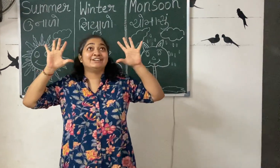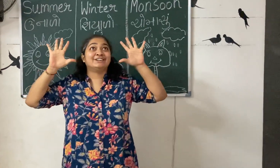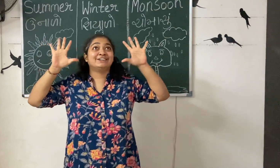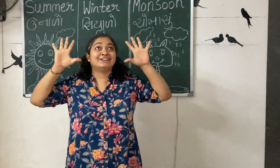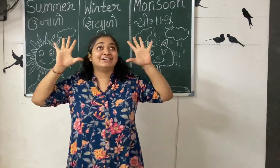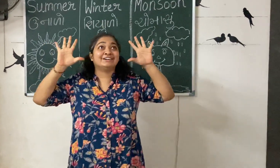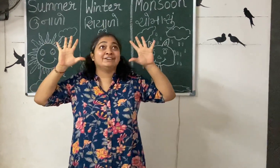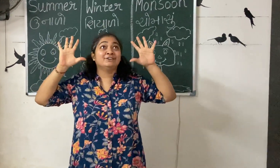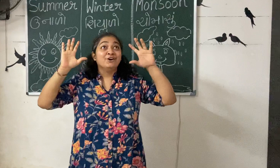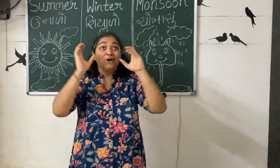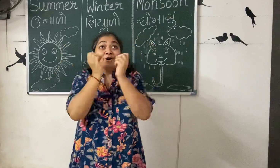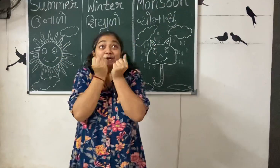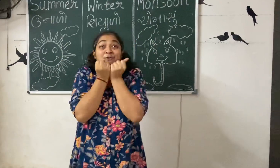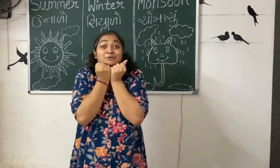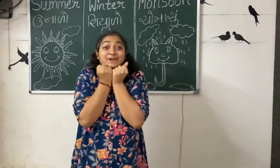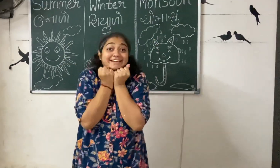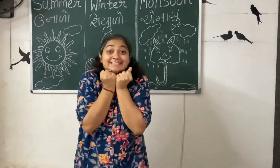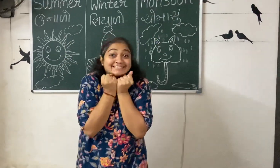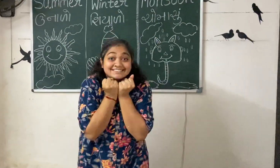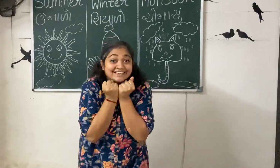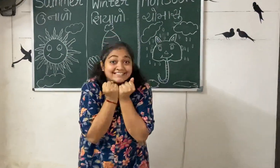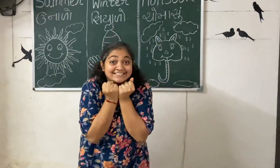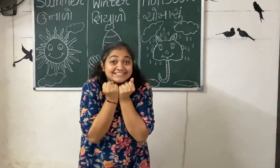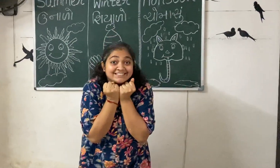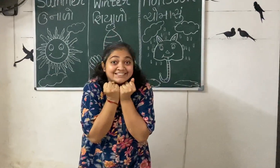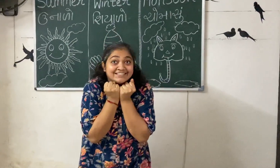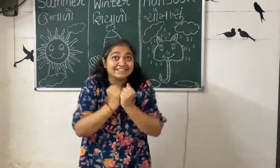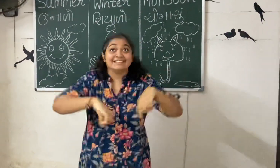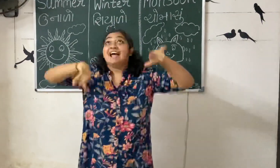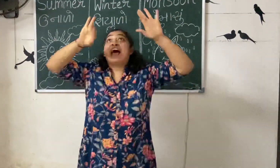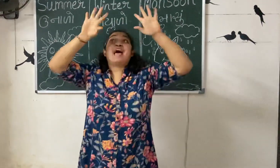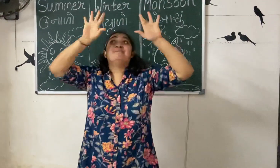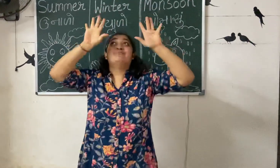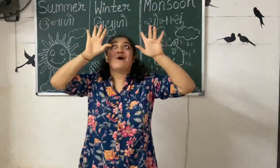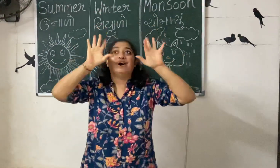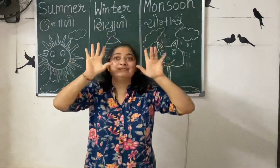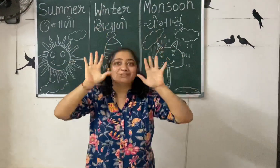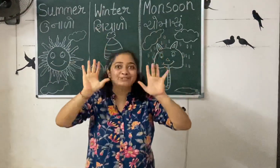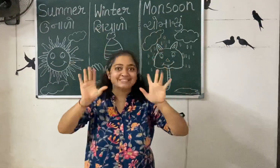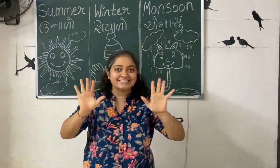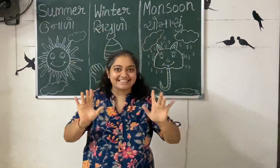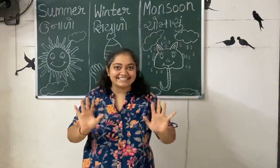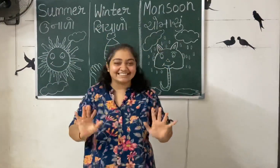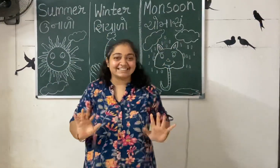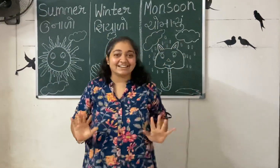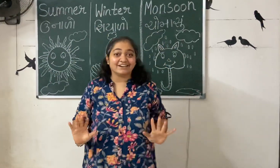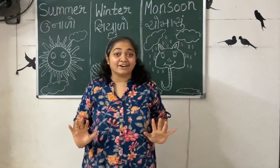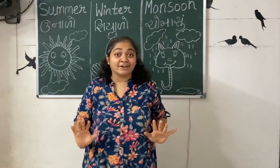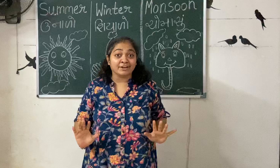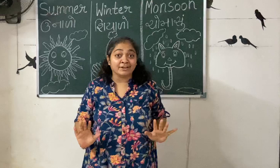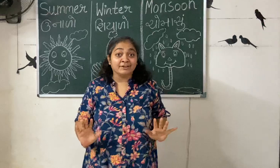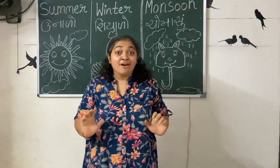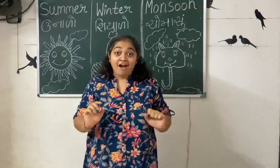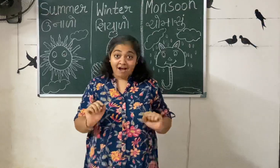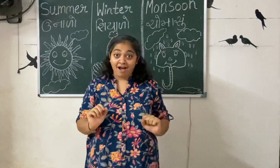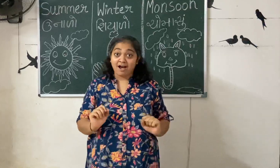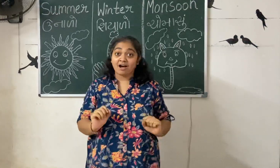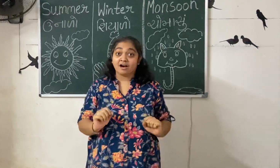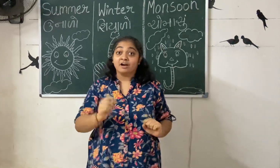winter season and monsoon season हाां